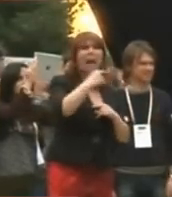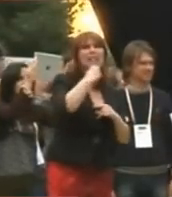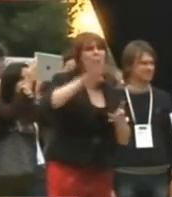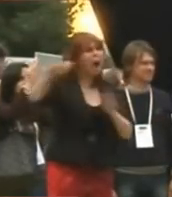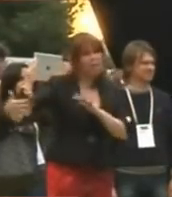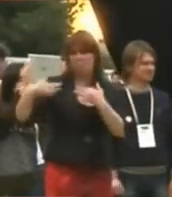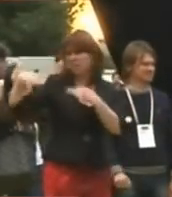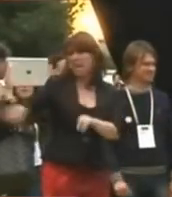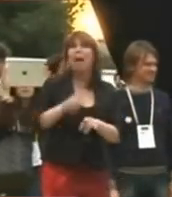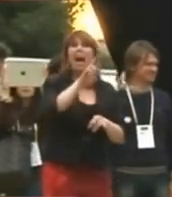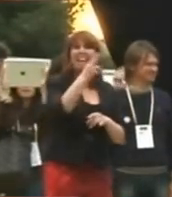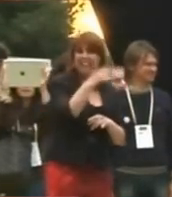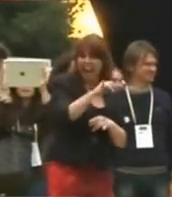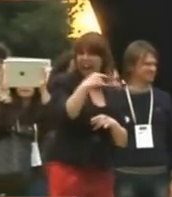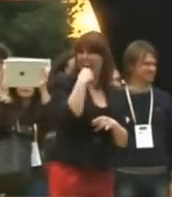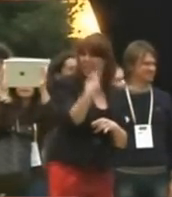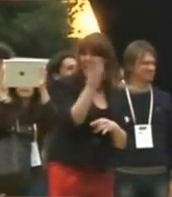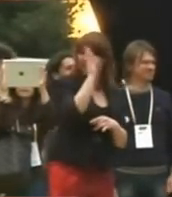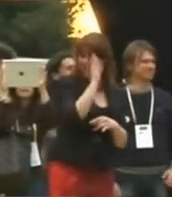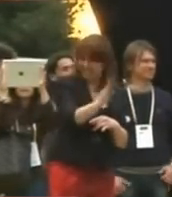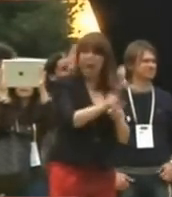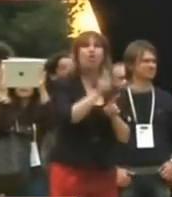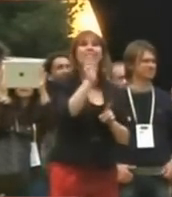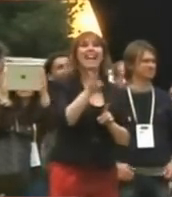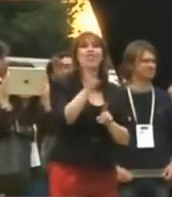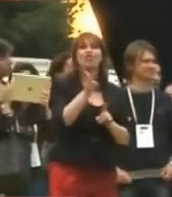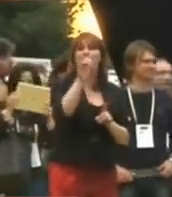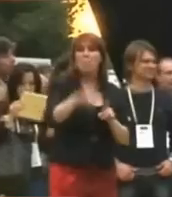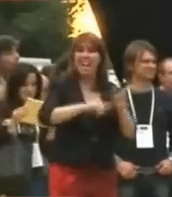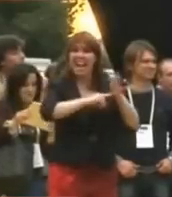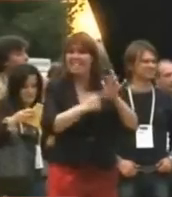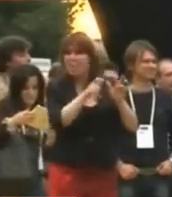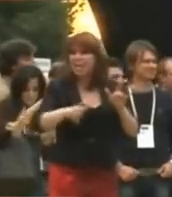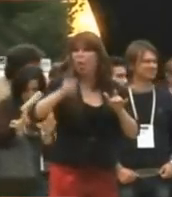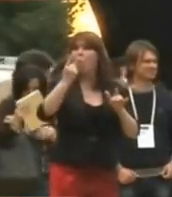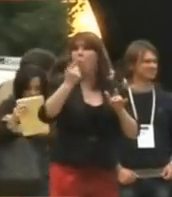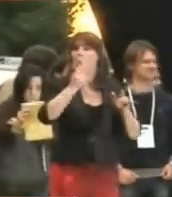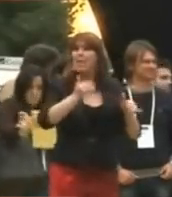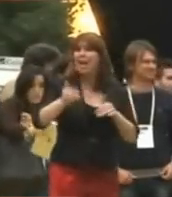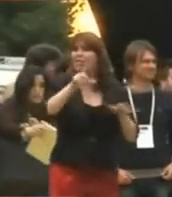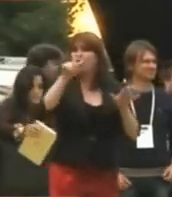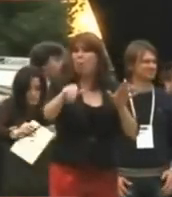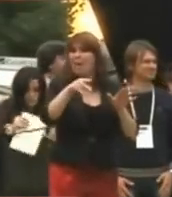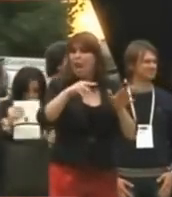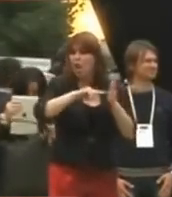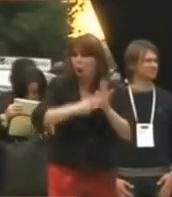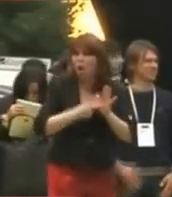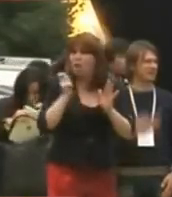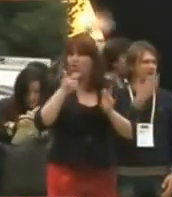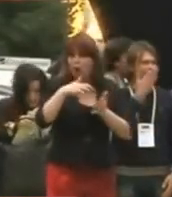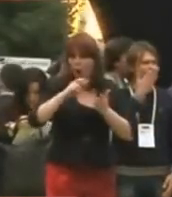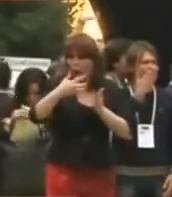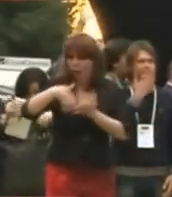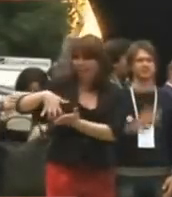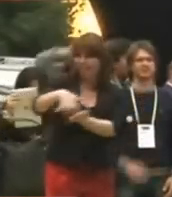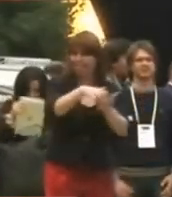interessano. La RAI ha 13.000 dipendenti, 13.000, costano 1.700.000.000 dei nostri soldi e dei